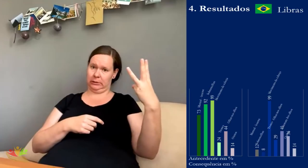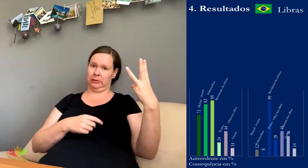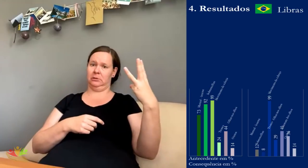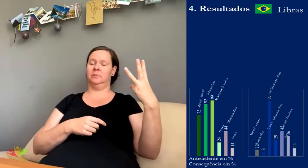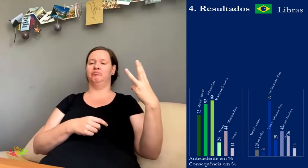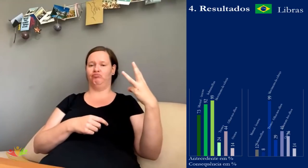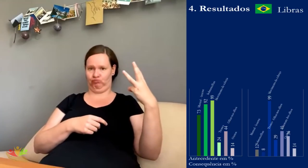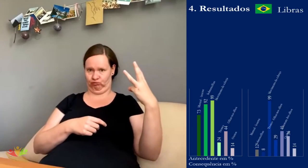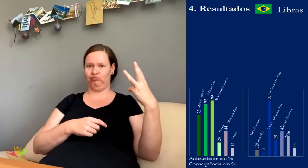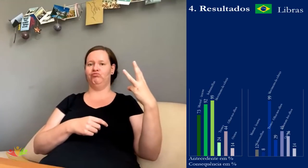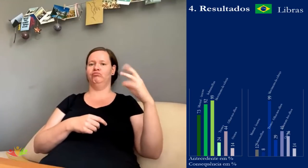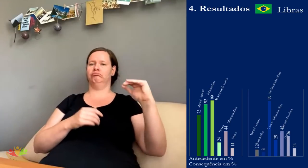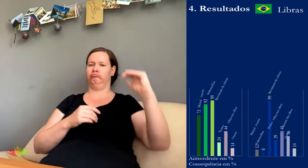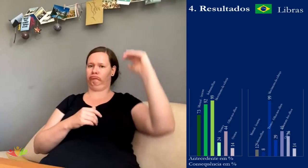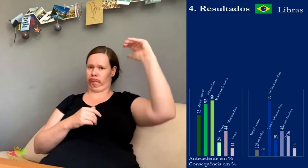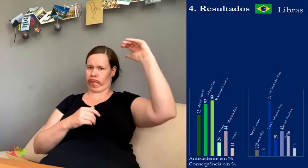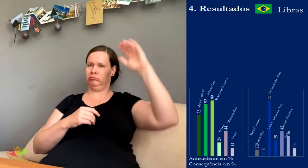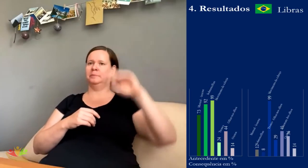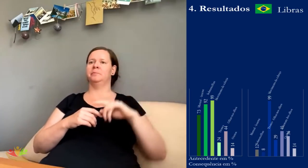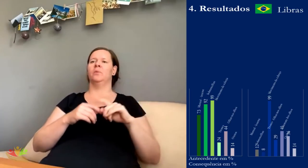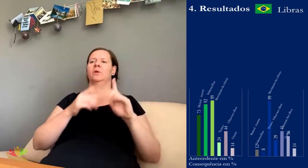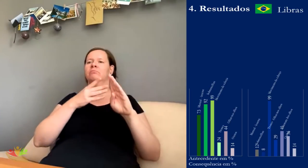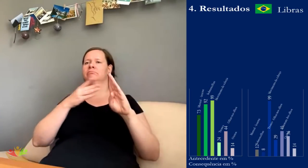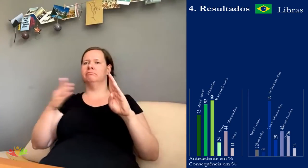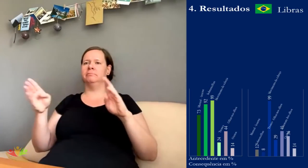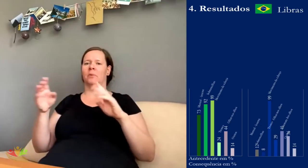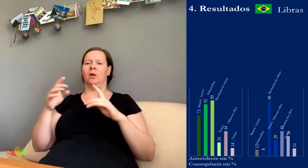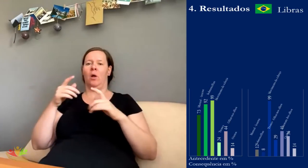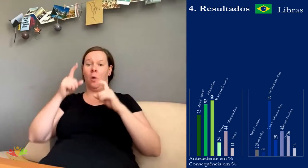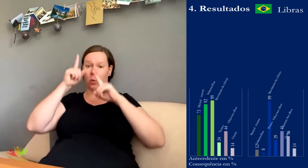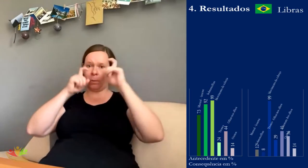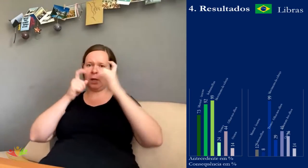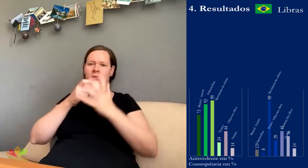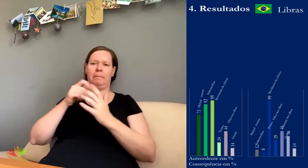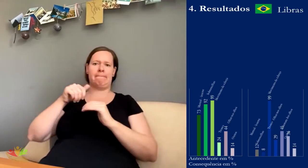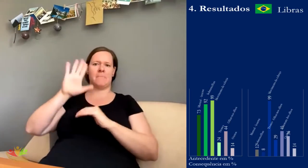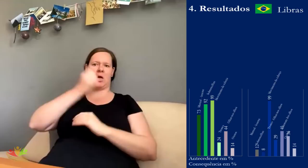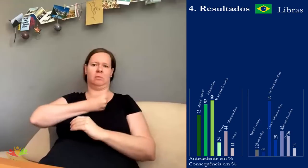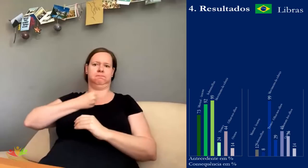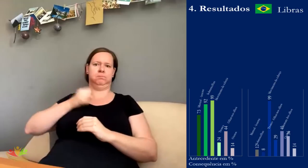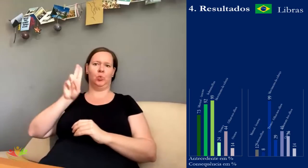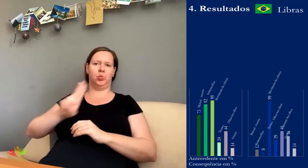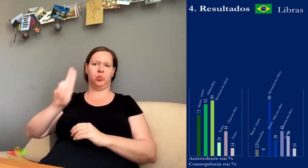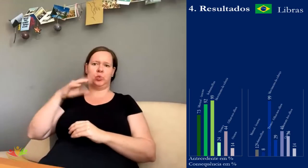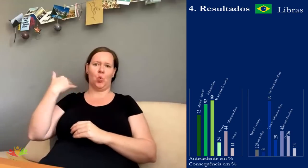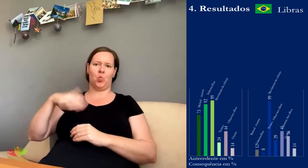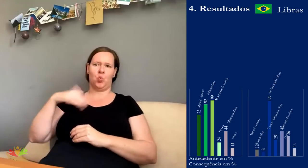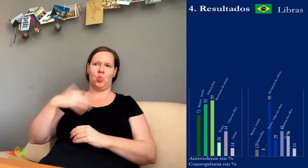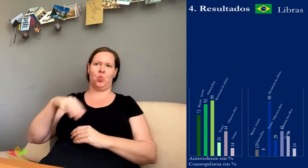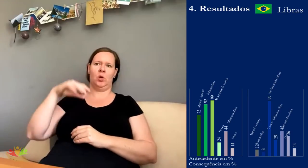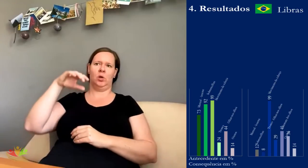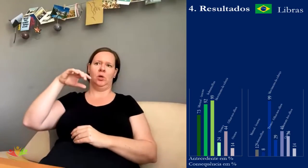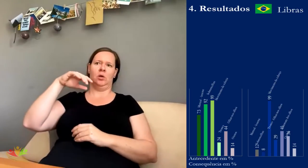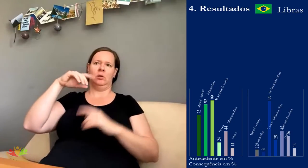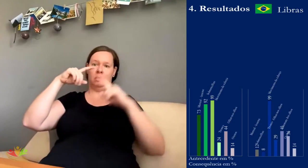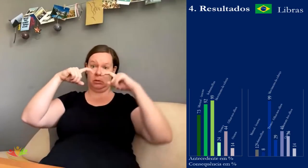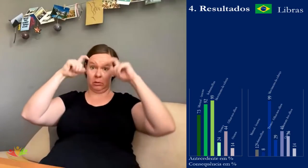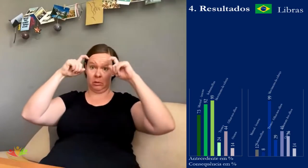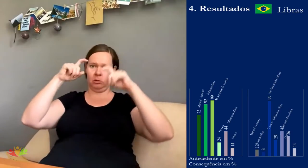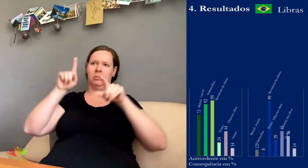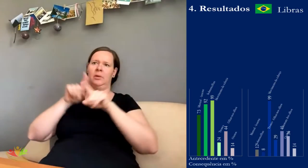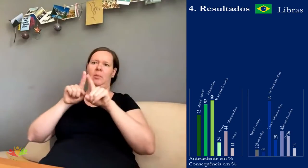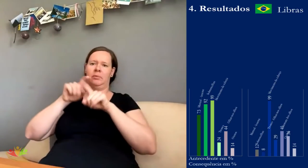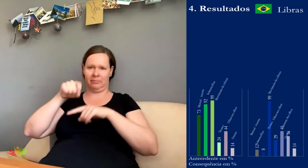que 73% utilizam um sinal para introduzir a oração condicional. E